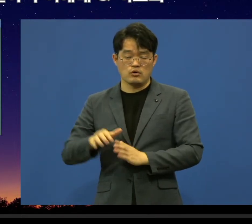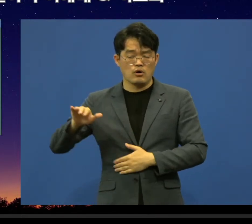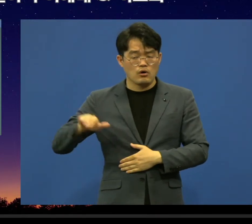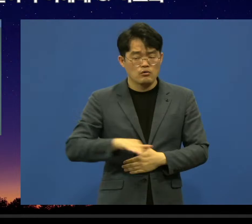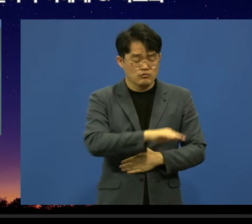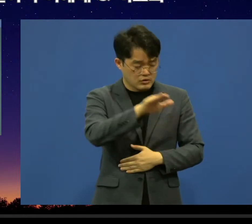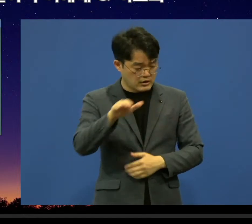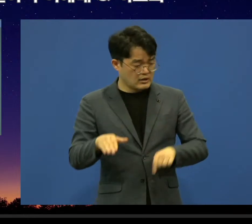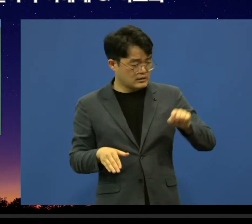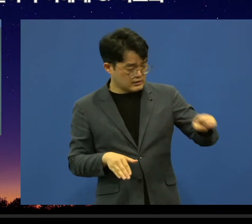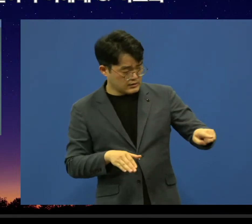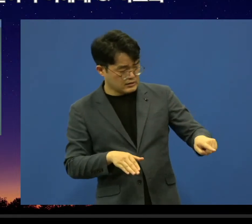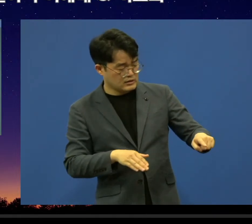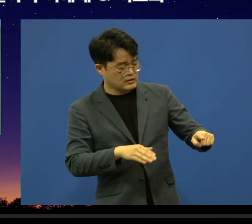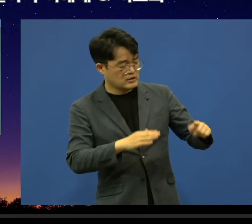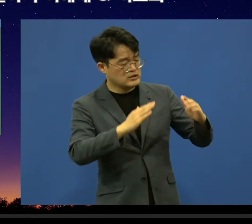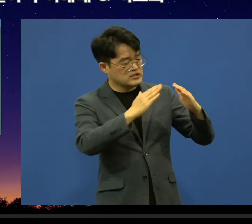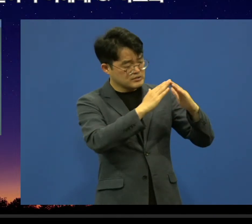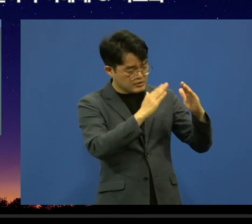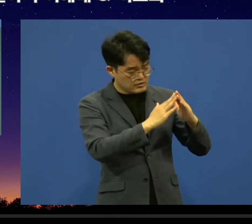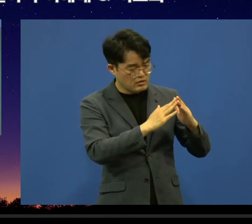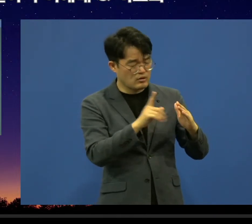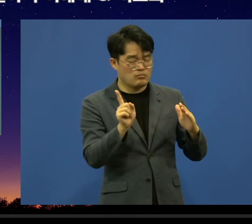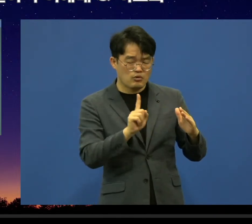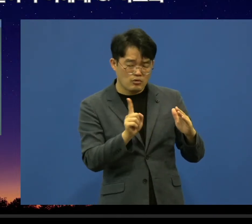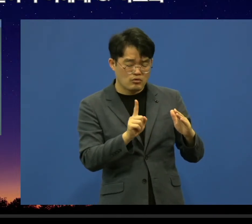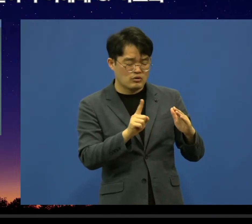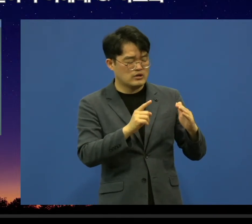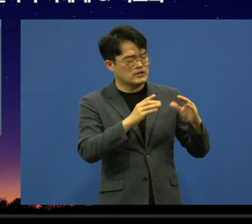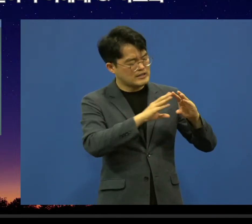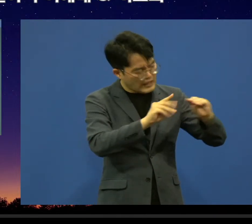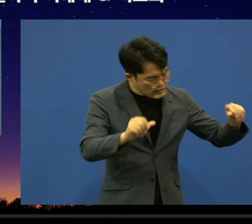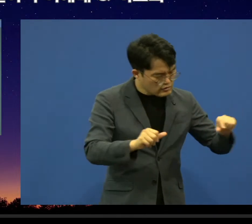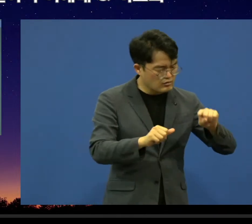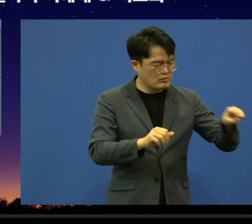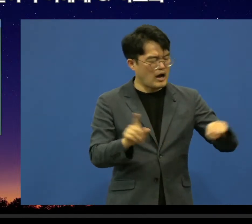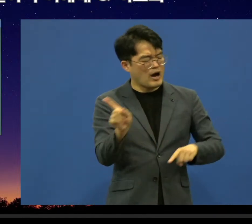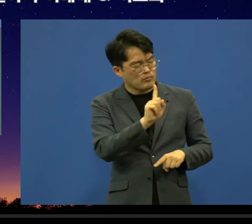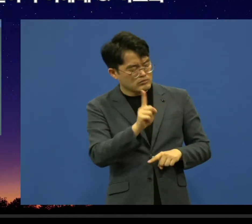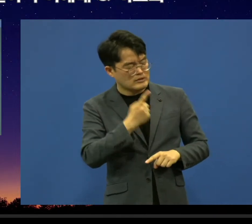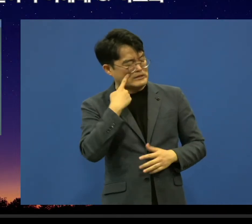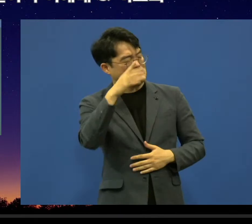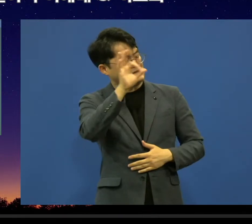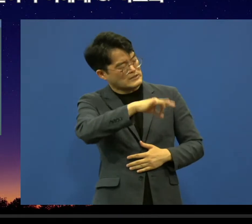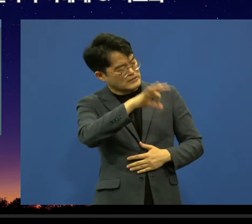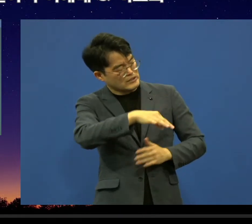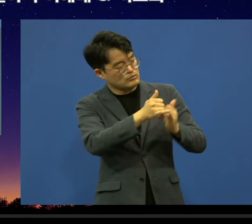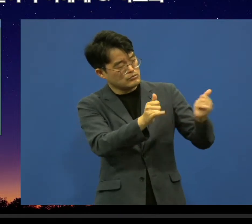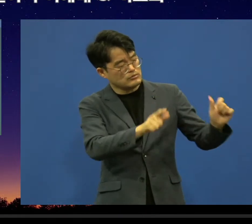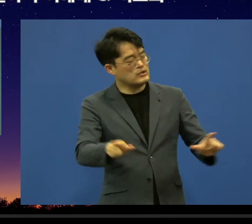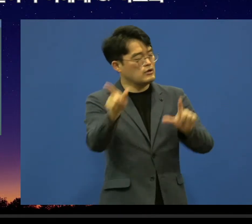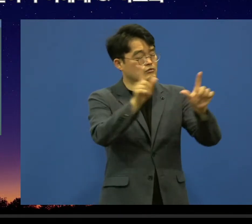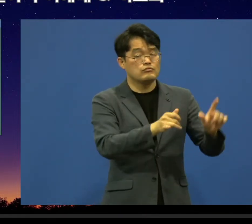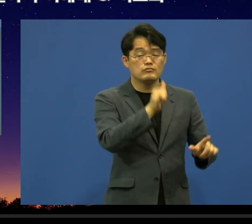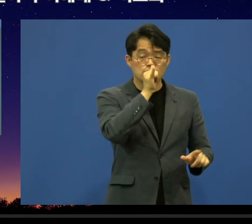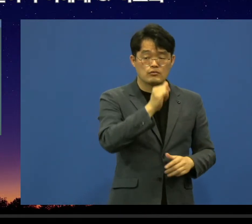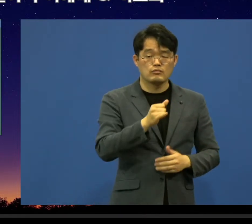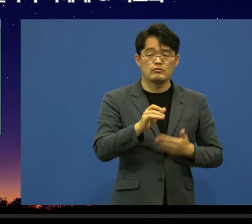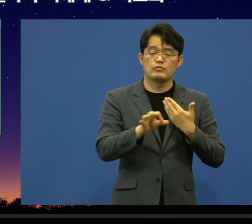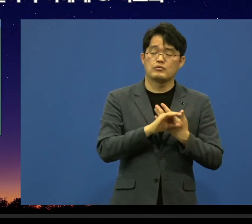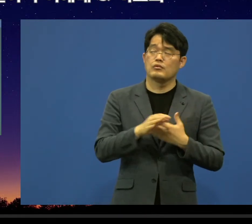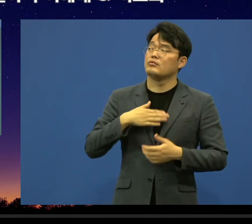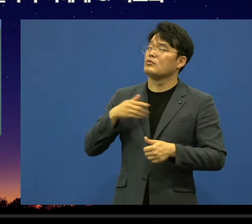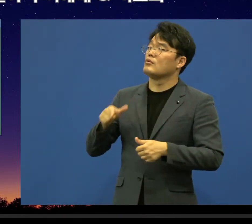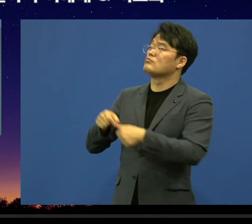가정에서 왕따였던 것처럼 말입니다. 아무것도 아닌 존재로 실수도 할 수도 있고 너무나